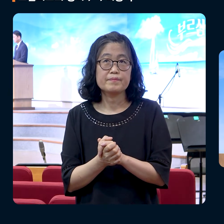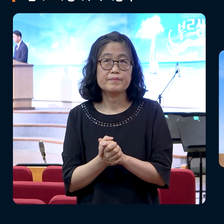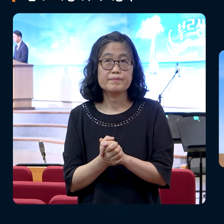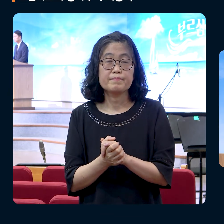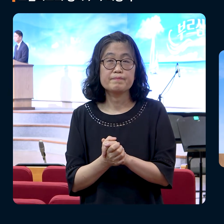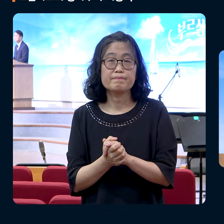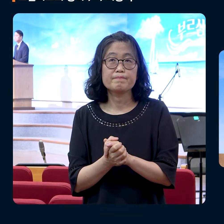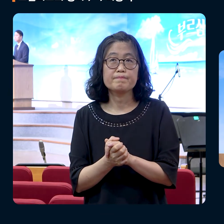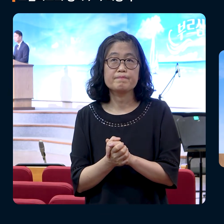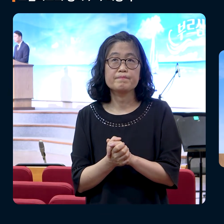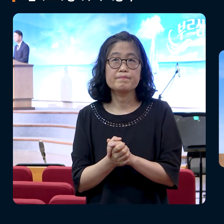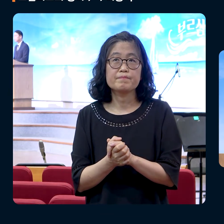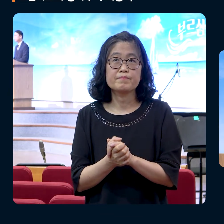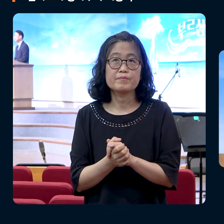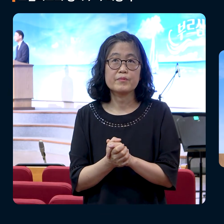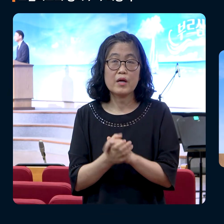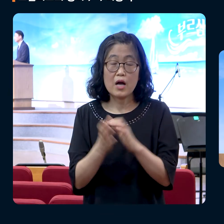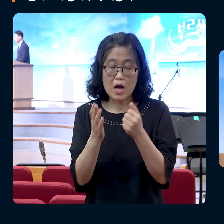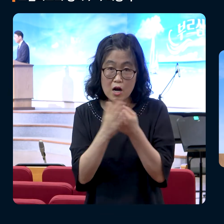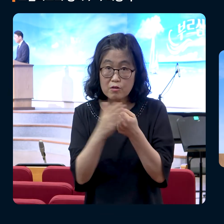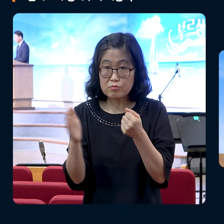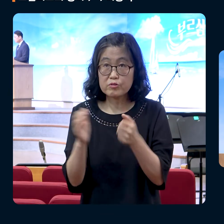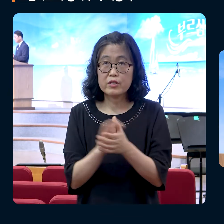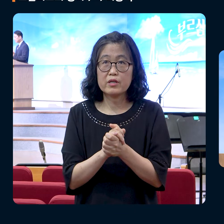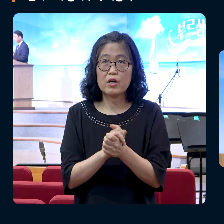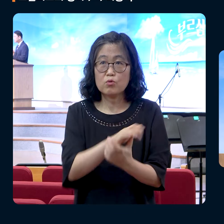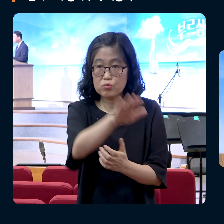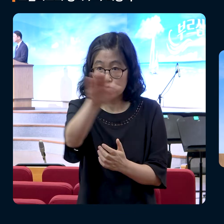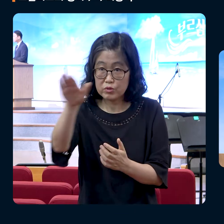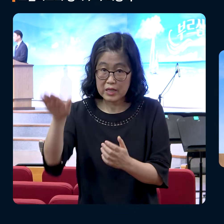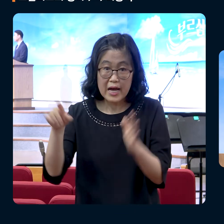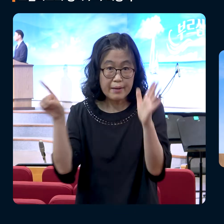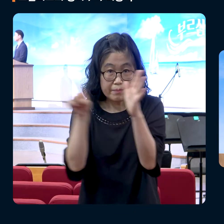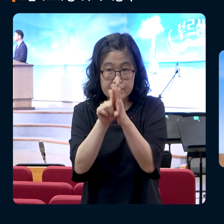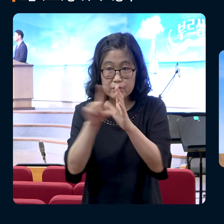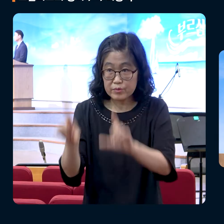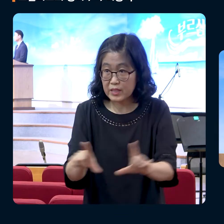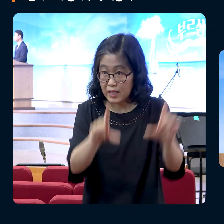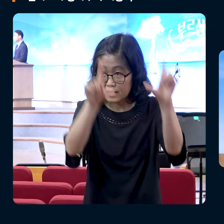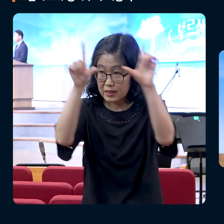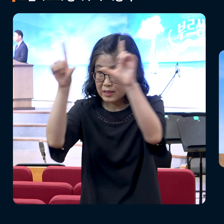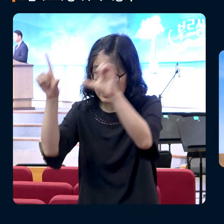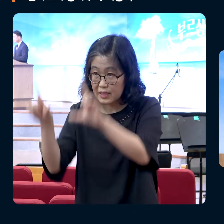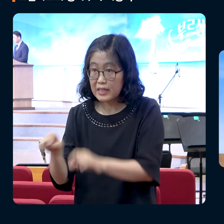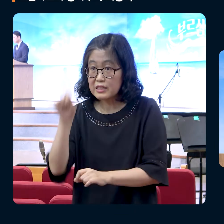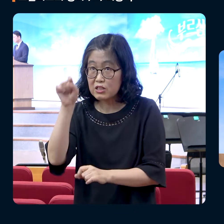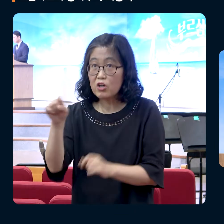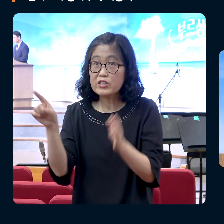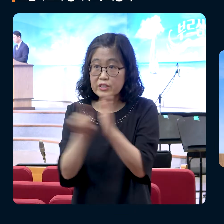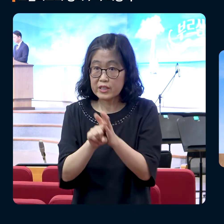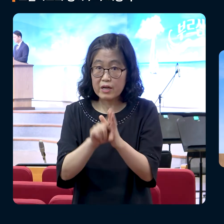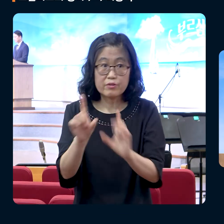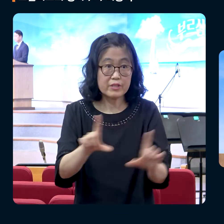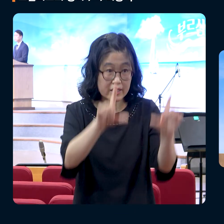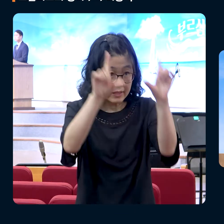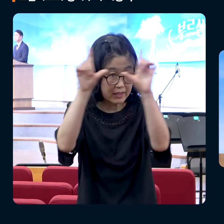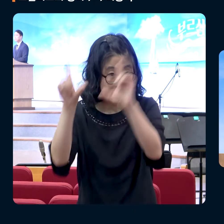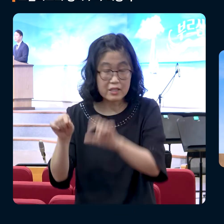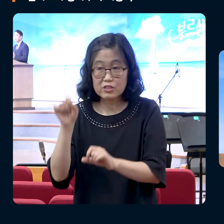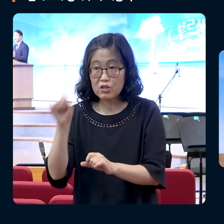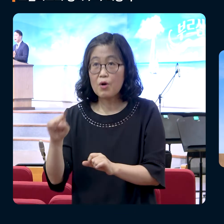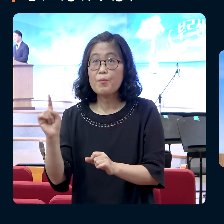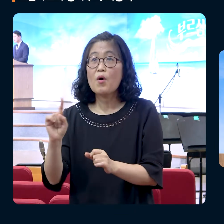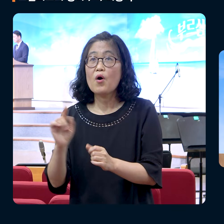마음이 들었냐면, 그렇기 때문에 우리가 믿음으로 산다라는 것, 우리가 신앙으로 산다라는